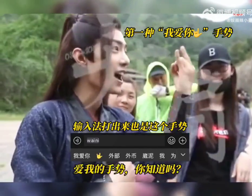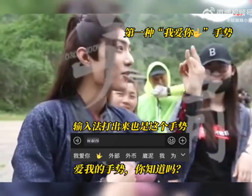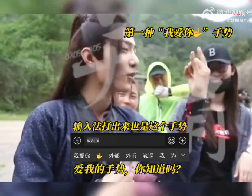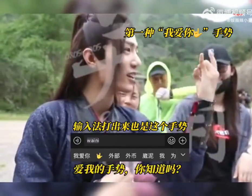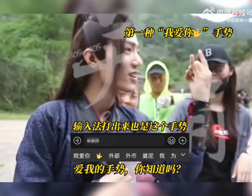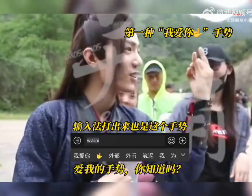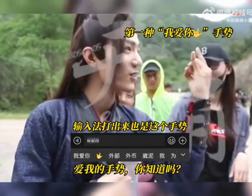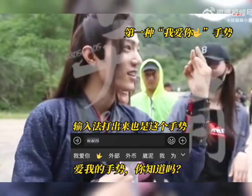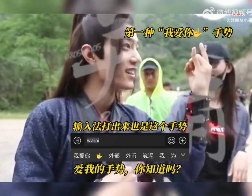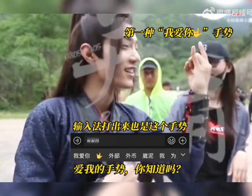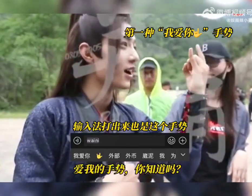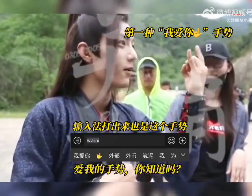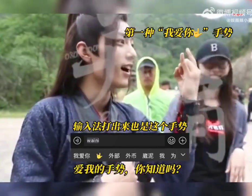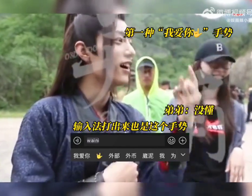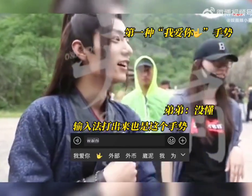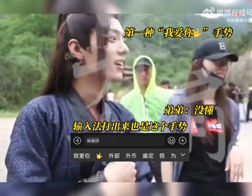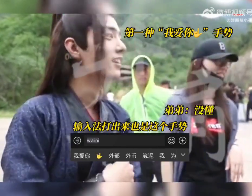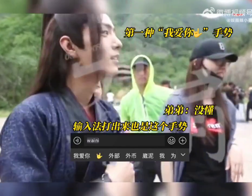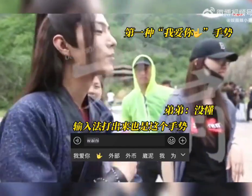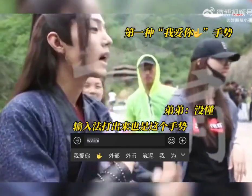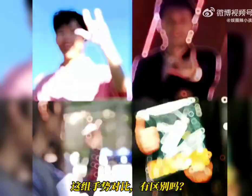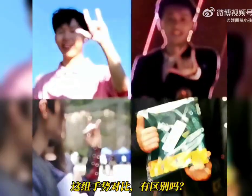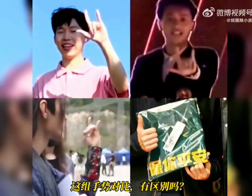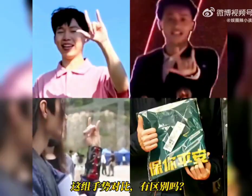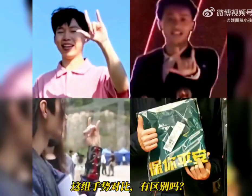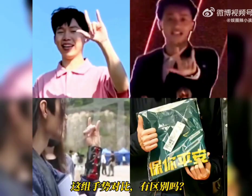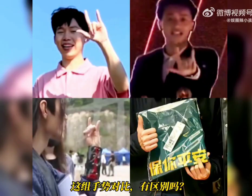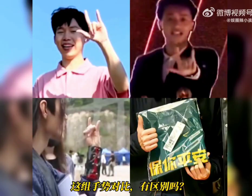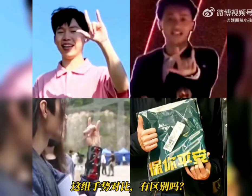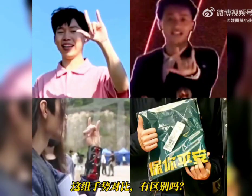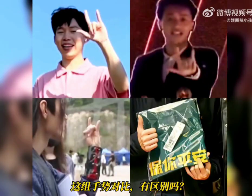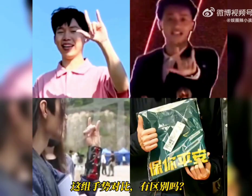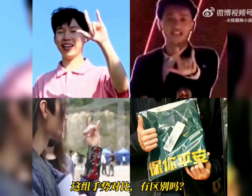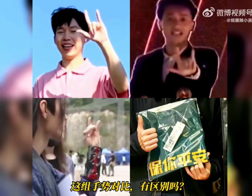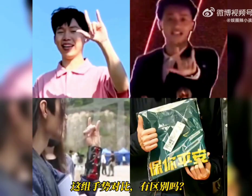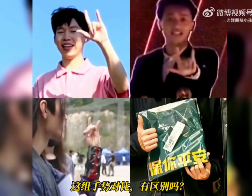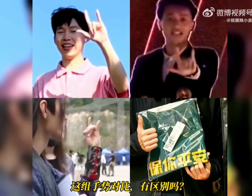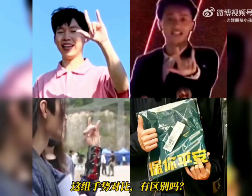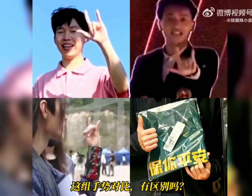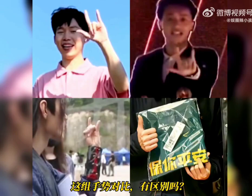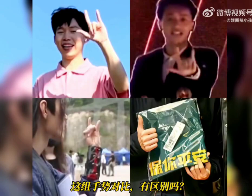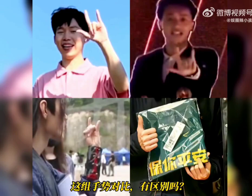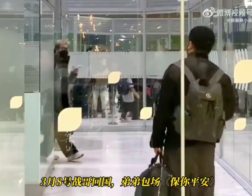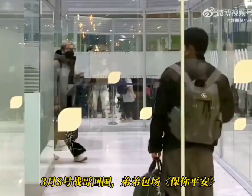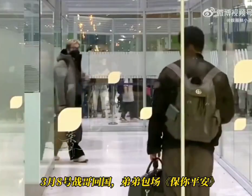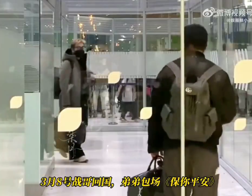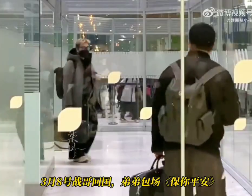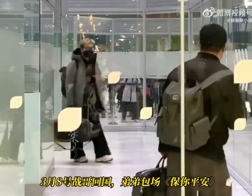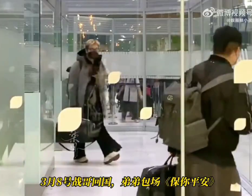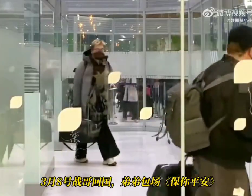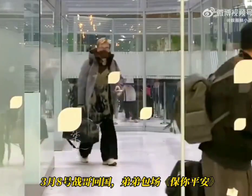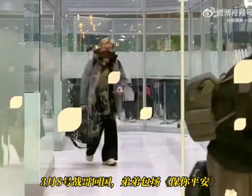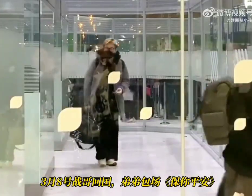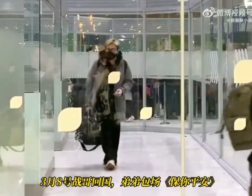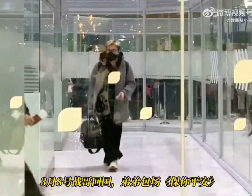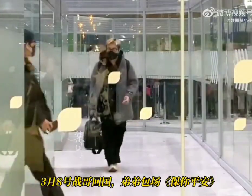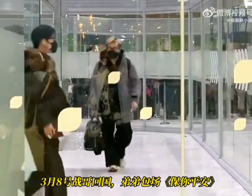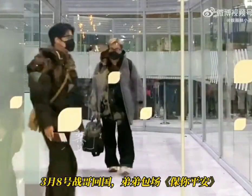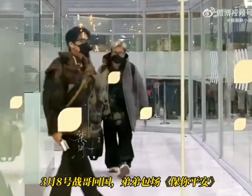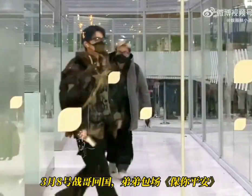爱我的手势，你知道吗？ 没错。 这组手势对比有区别吗？3月8号战歌回国，弟弟